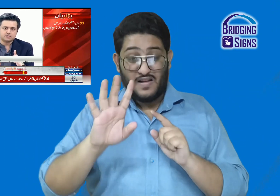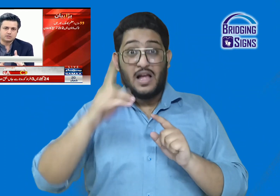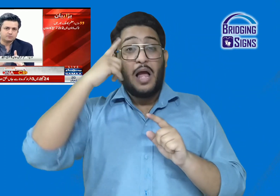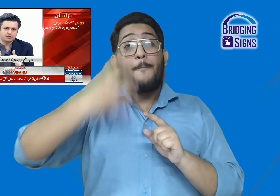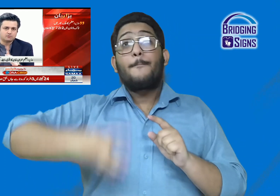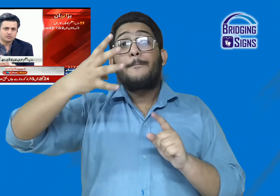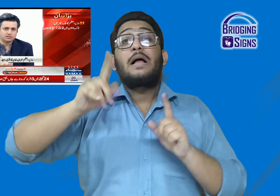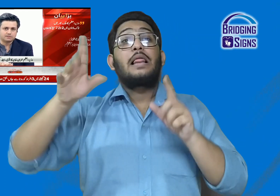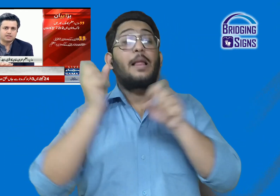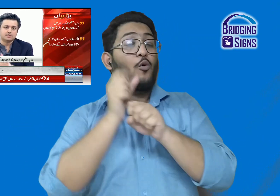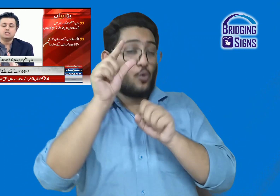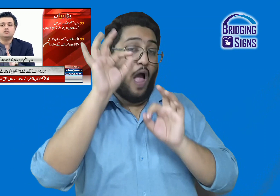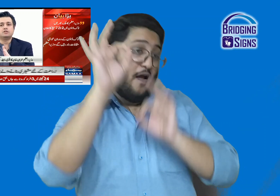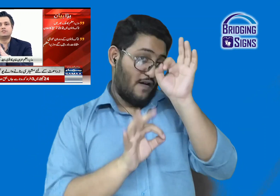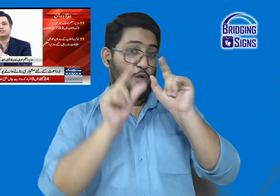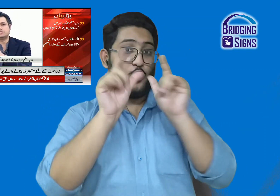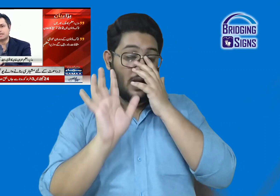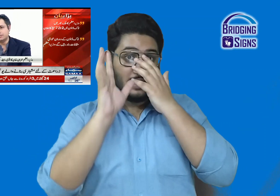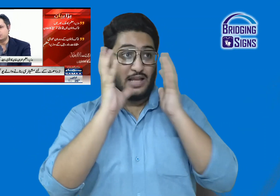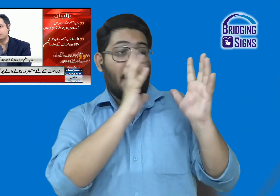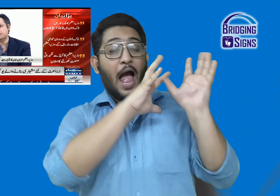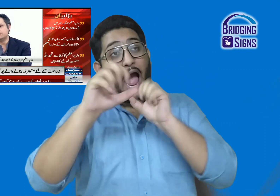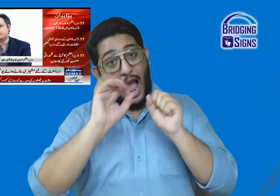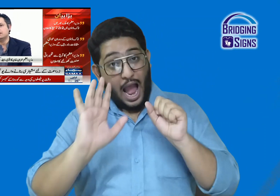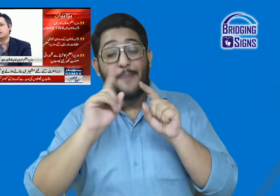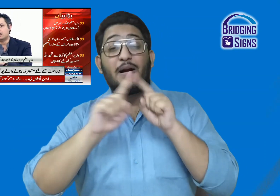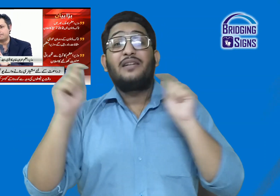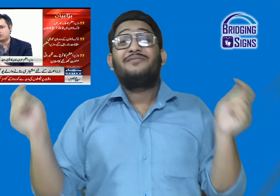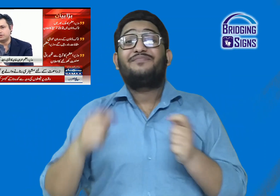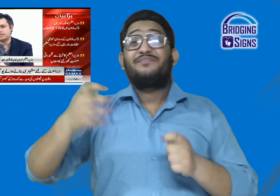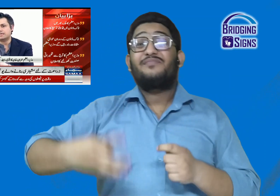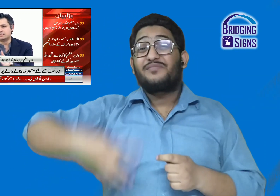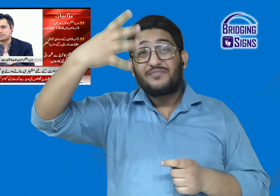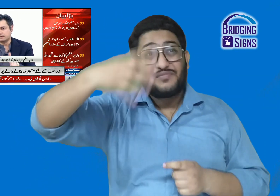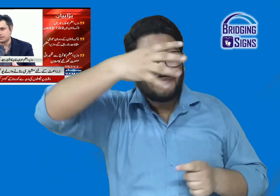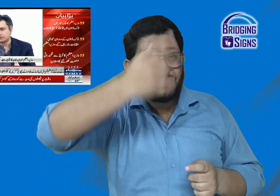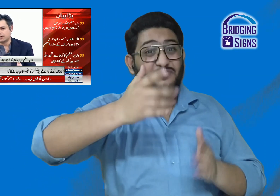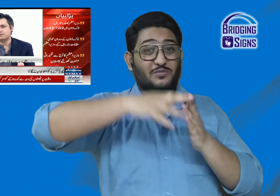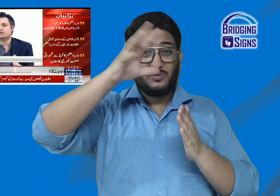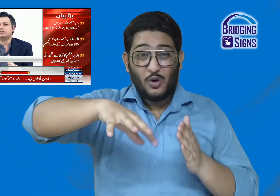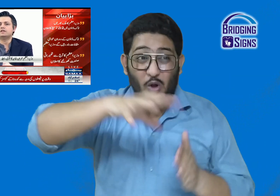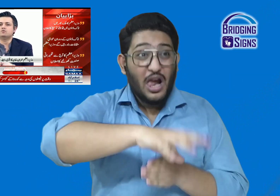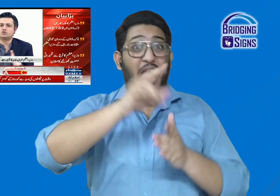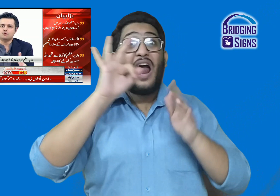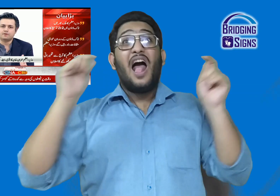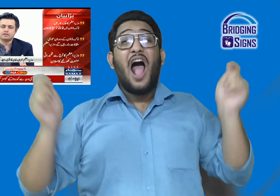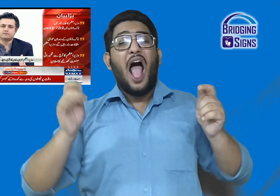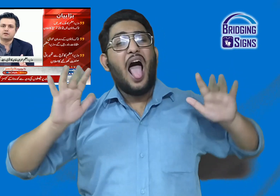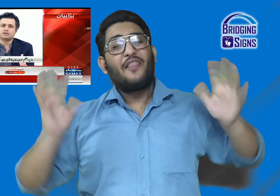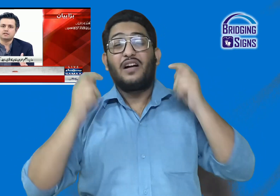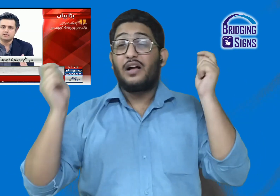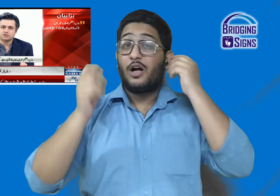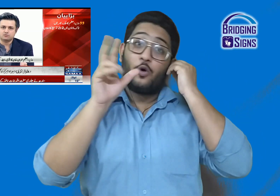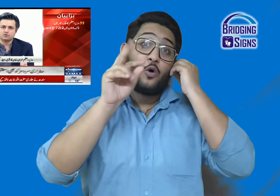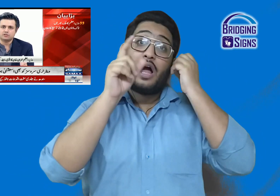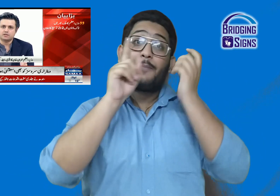पे कंसेंसस है जो मैंने आपको सनतें बताई हैं, जो कंस्ट्रक्शन साइट्स खुलनी हैं, कहाँ पे खुलनी है, किस दुरानिये में खुलनी है, उसके ऊपर